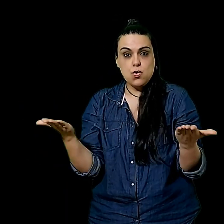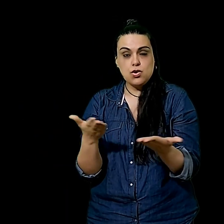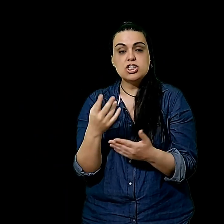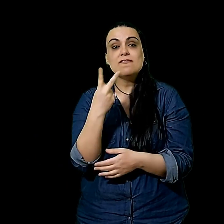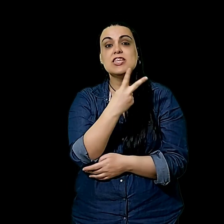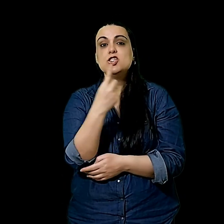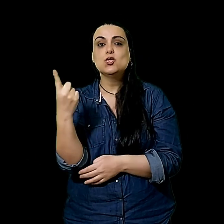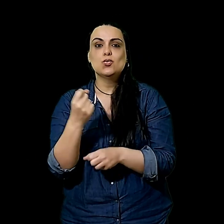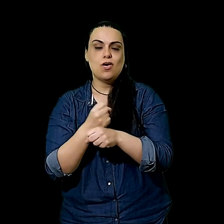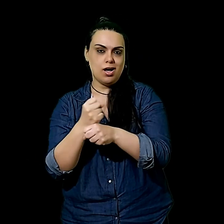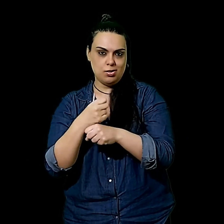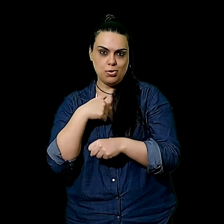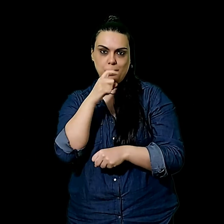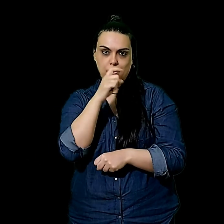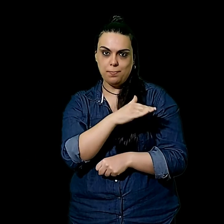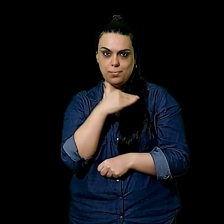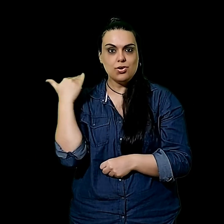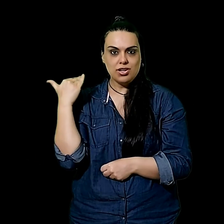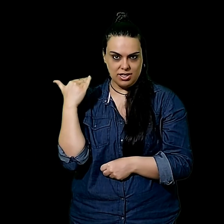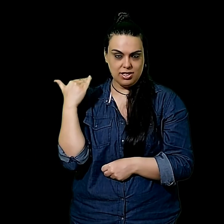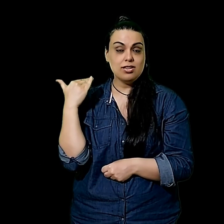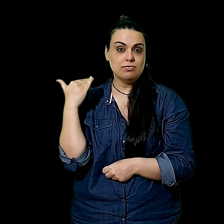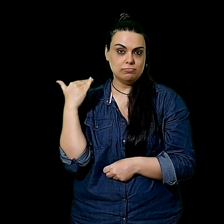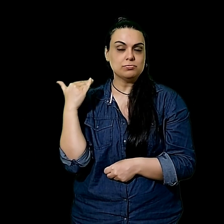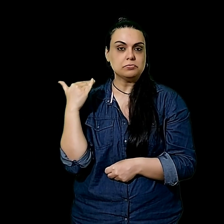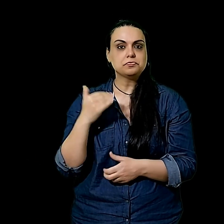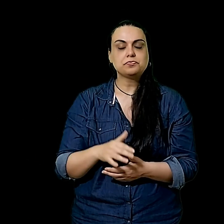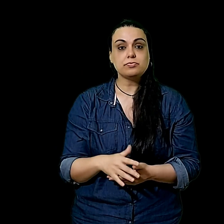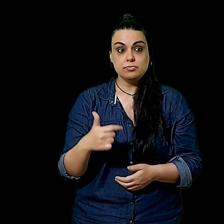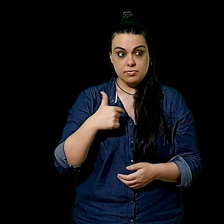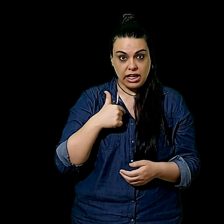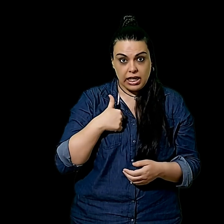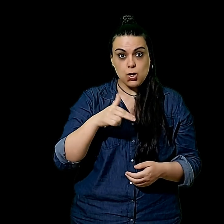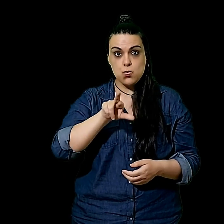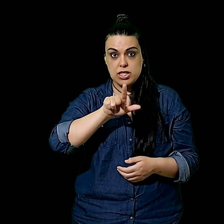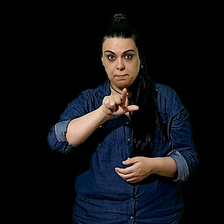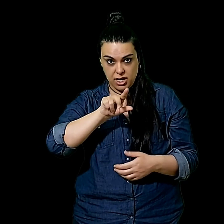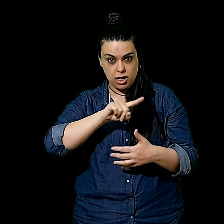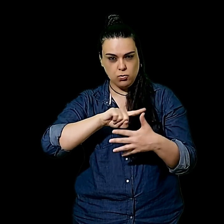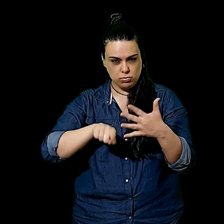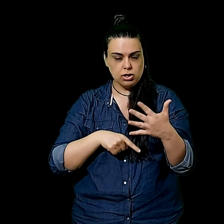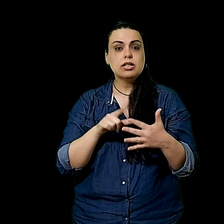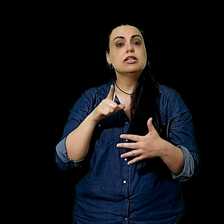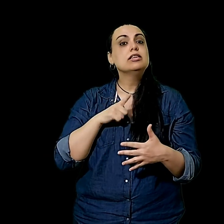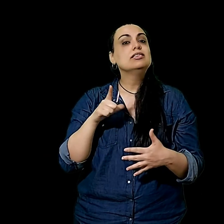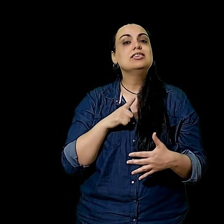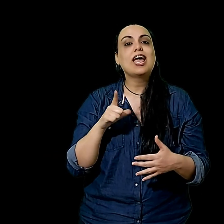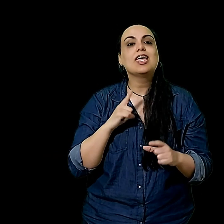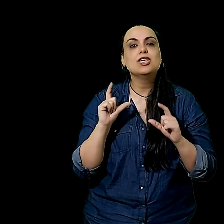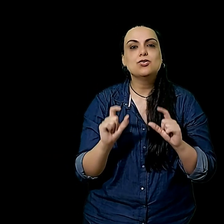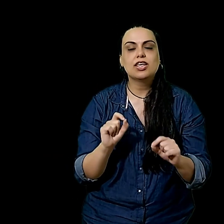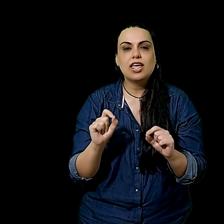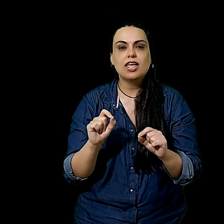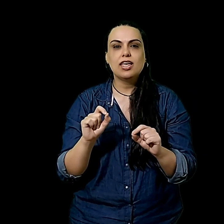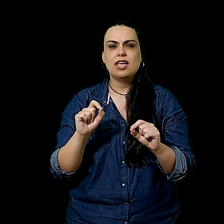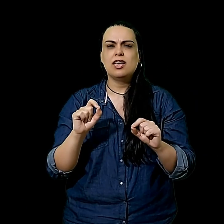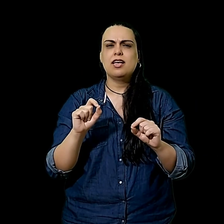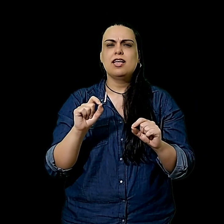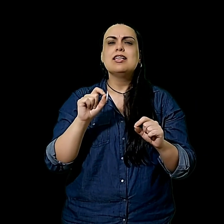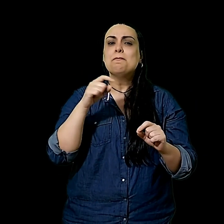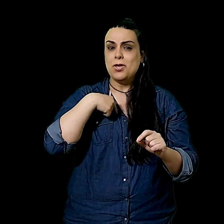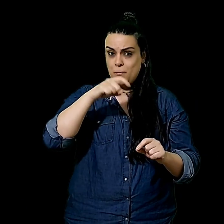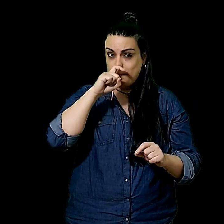fazem 21 anos que Deus já o levou e eu e meus irmãos, nós vivemos debaixo de palavras,